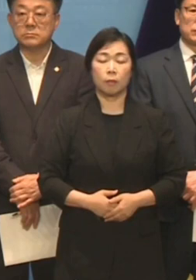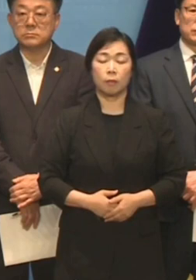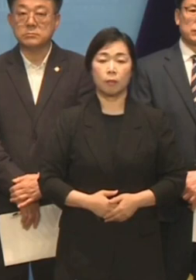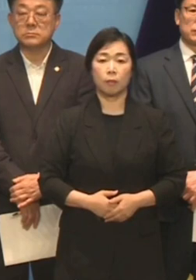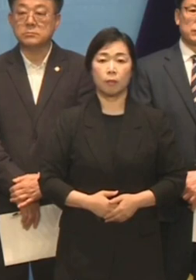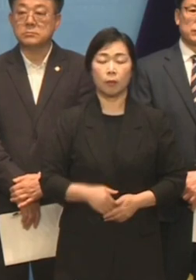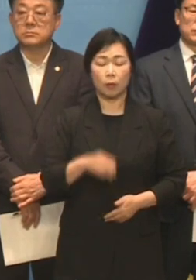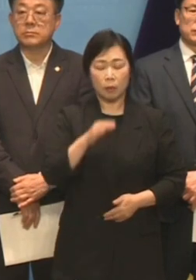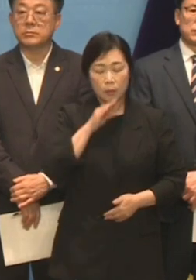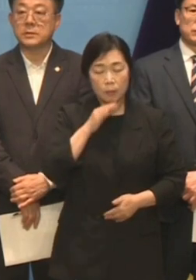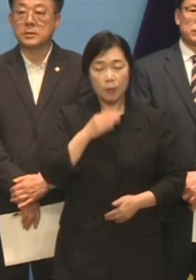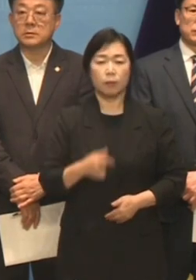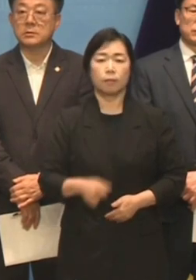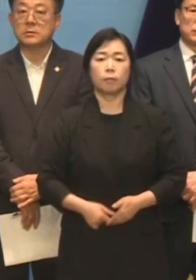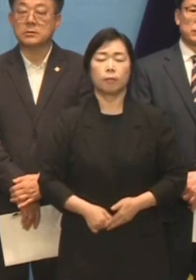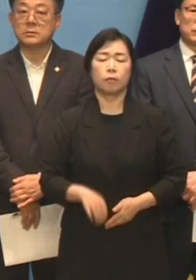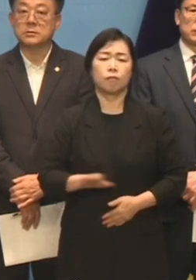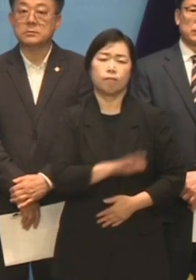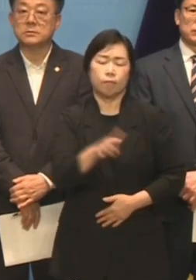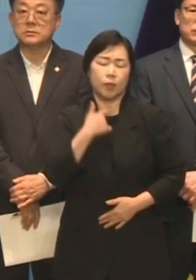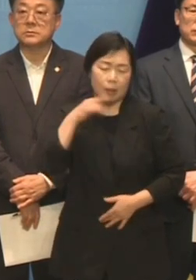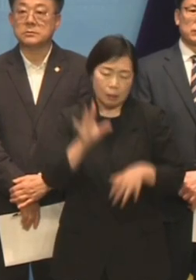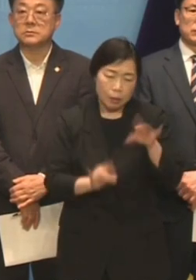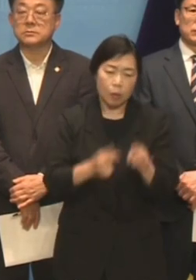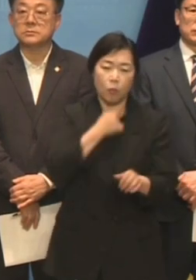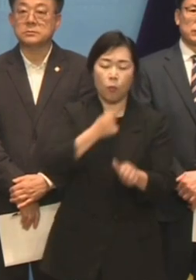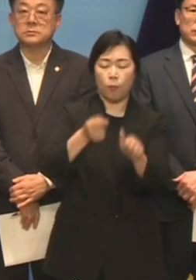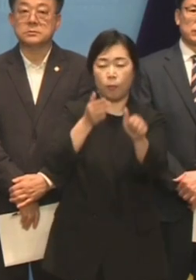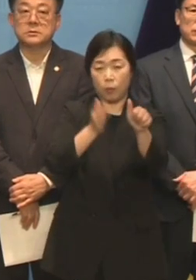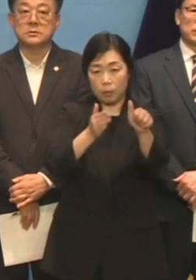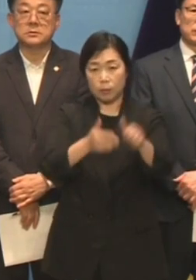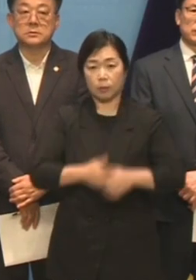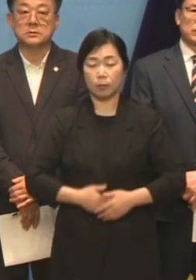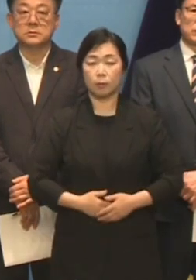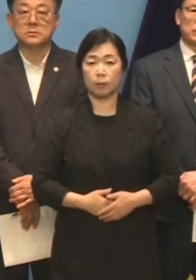진짜 정말로 간절하게 정말 요청드립니다.